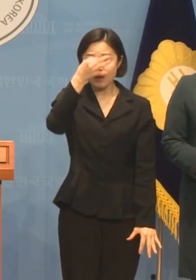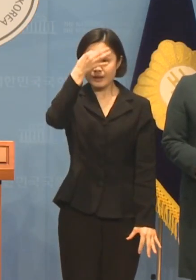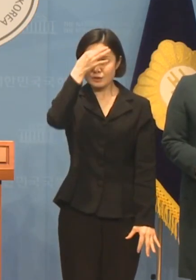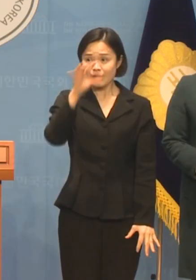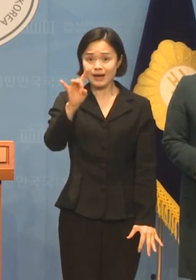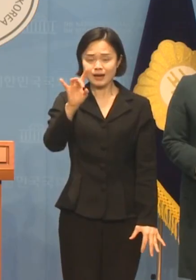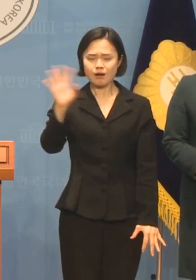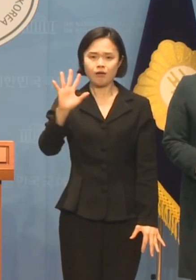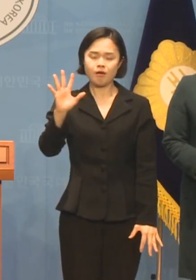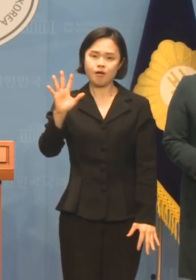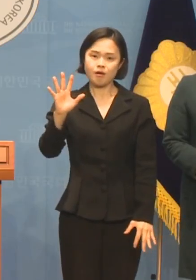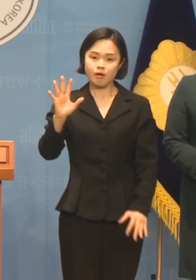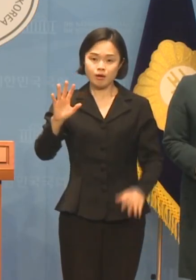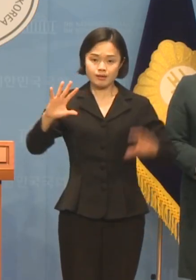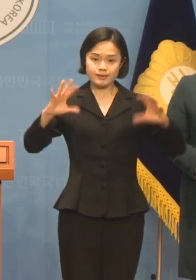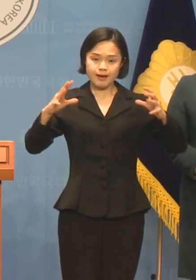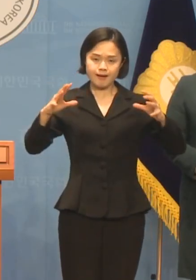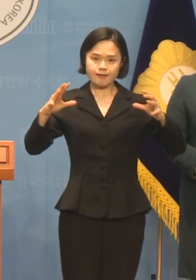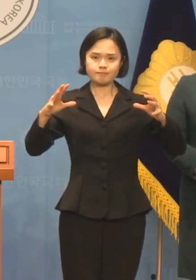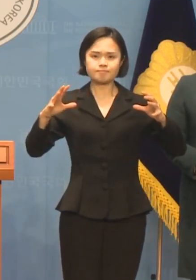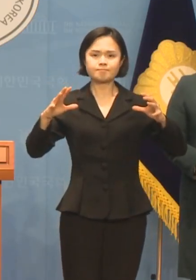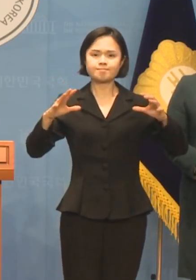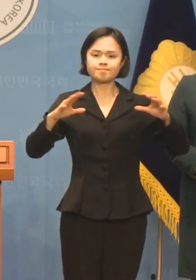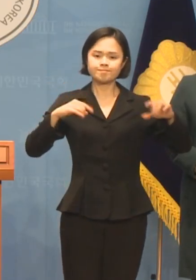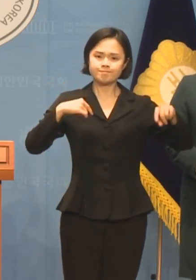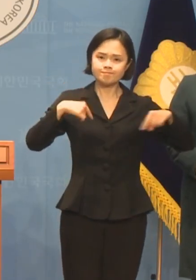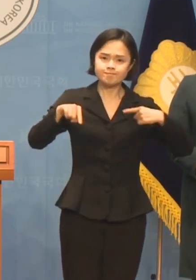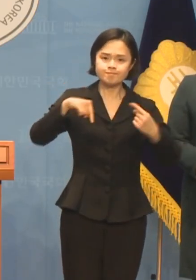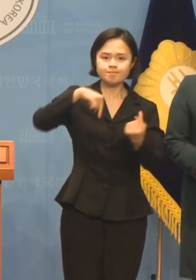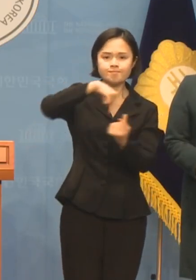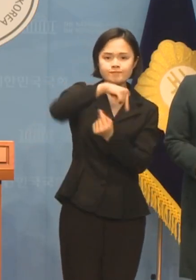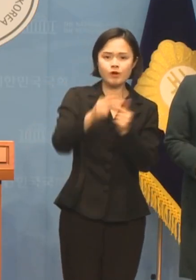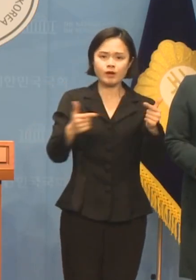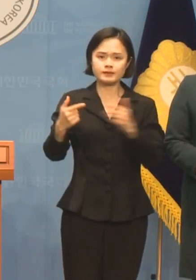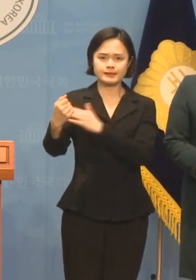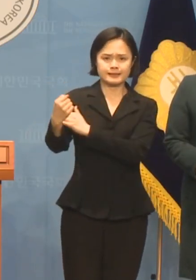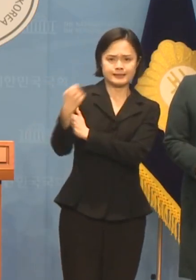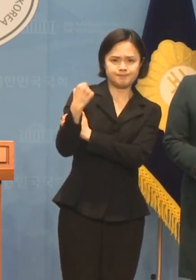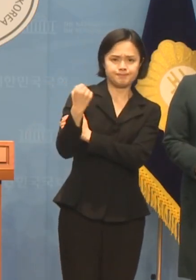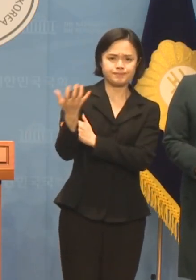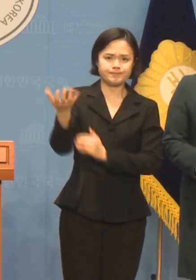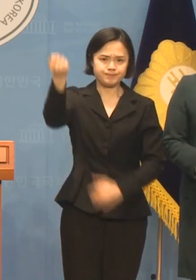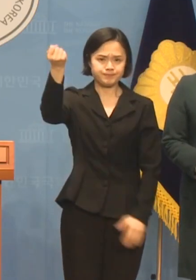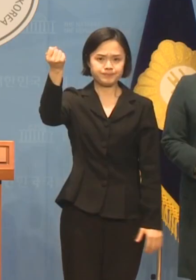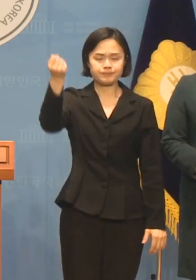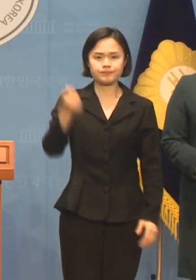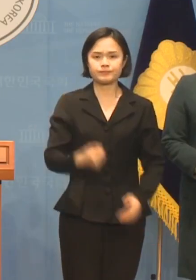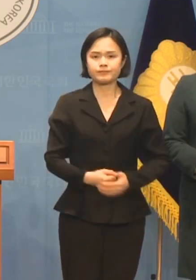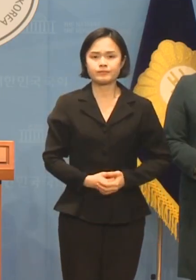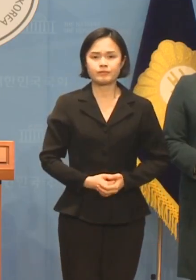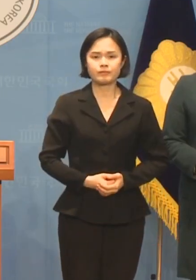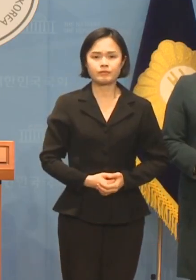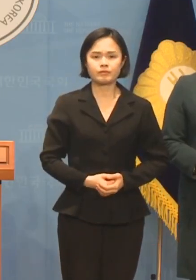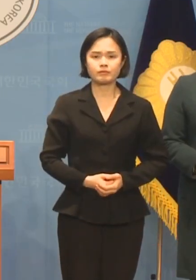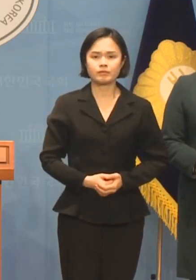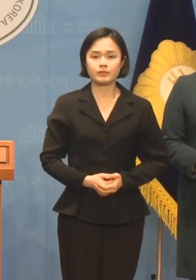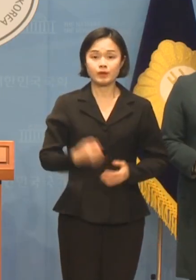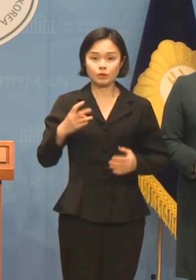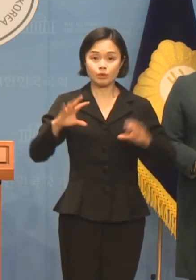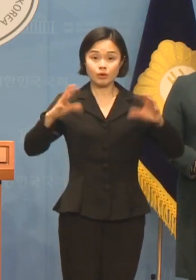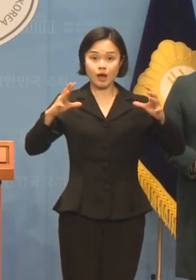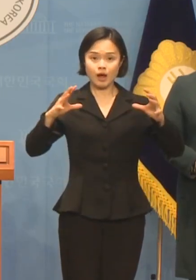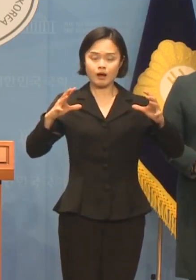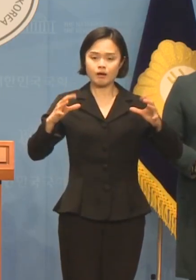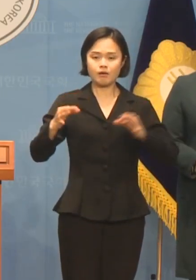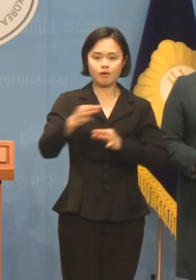있기 때문입니다. 인공지능 기술력이 곧바로 국가의 경쟁력을 나타내는 지표가 되어가고